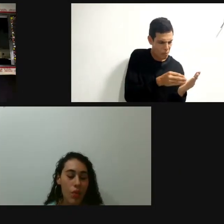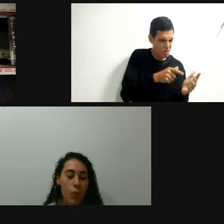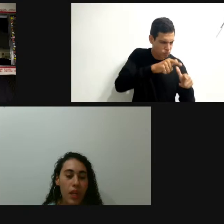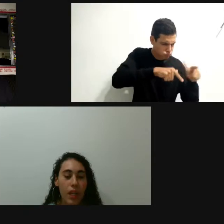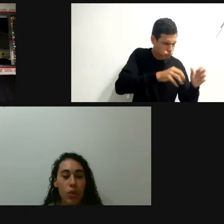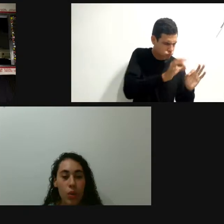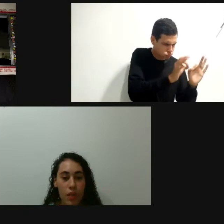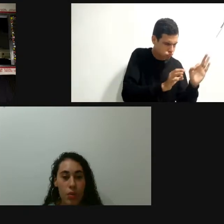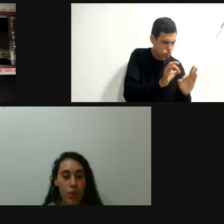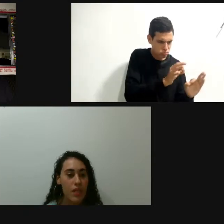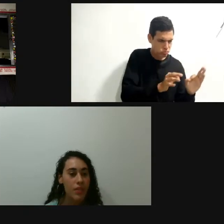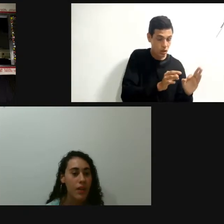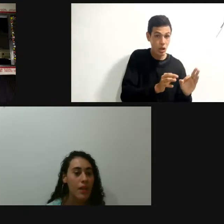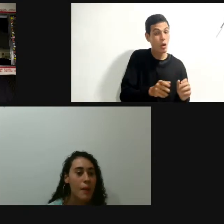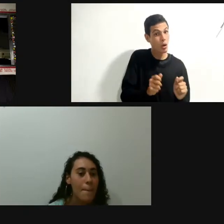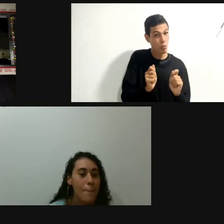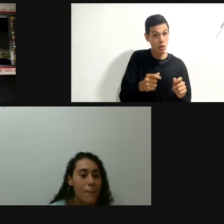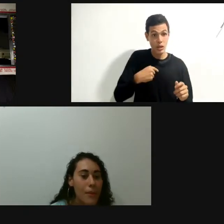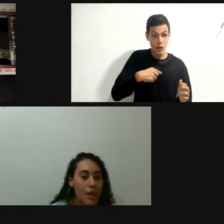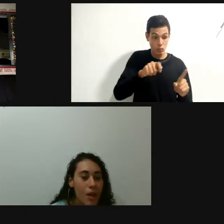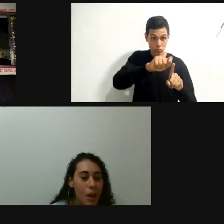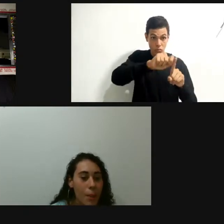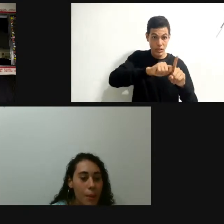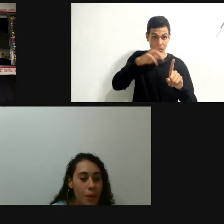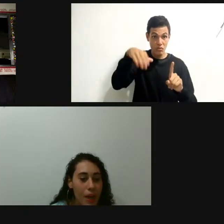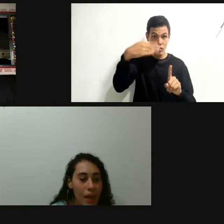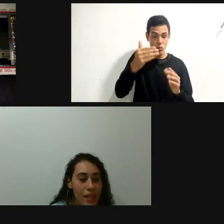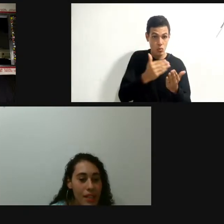eu vou publicar no começo do mês que vem.